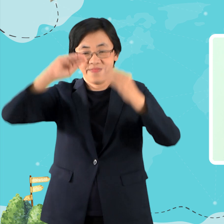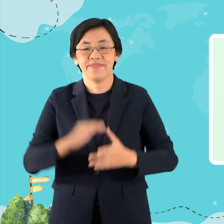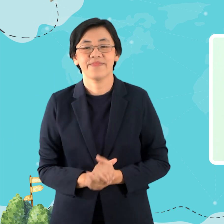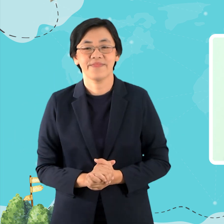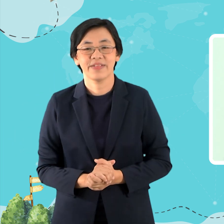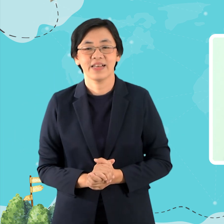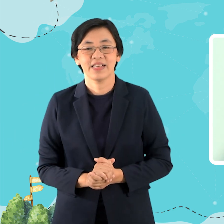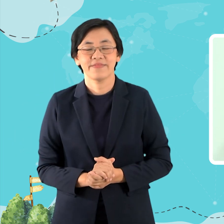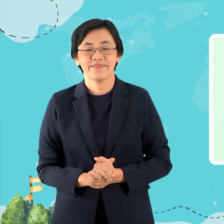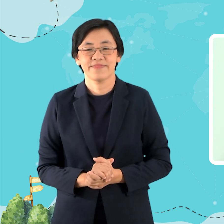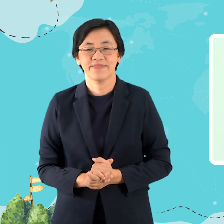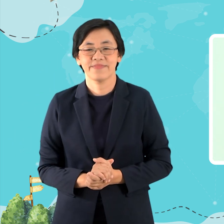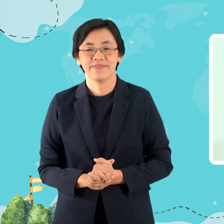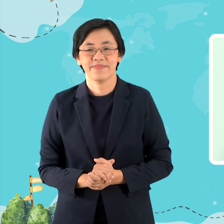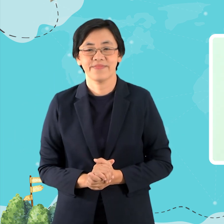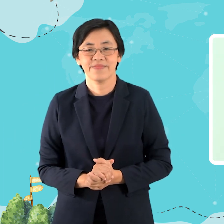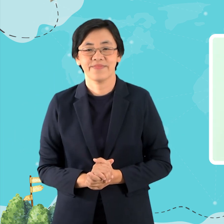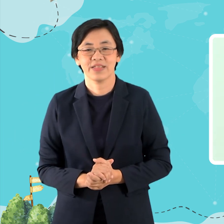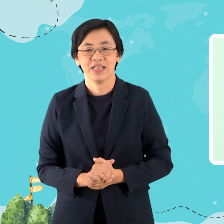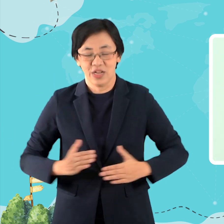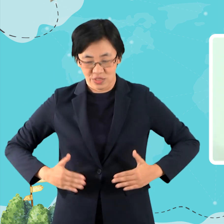อยเอาละ